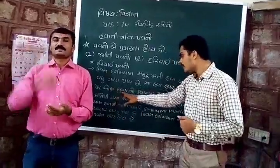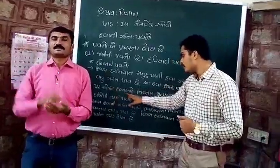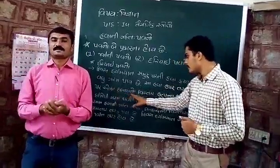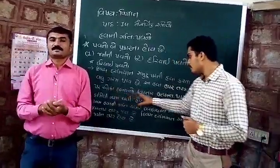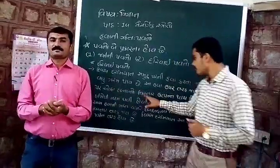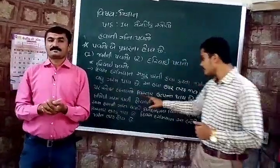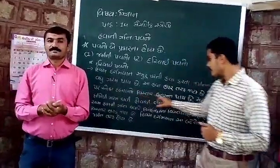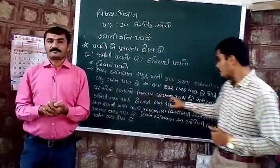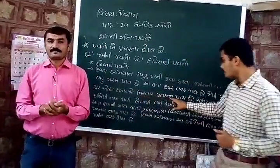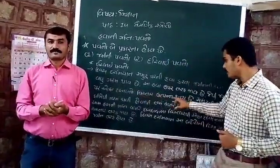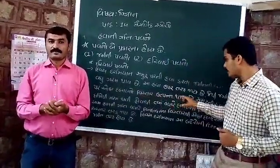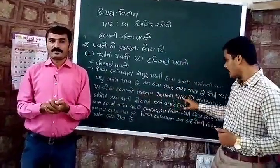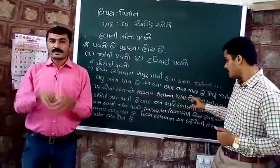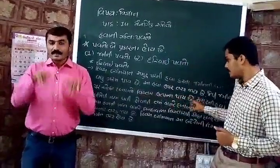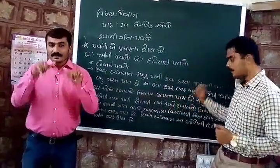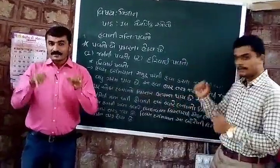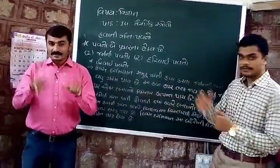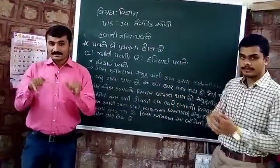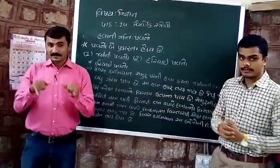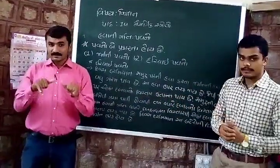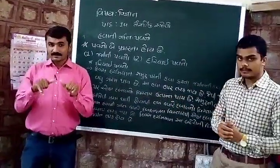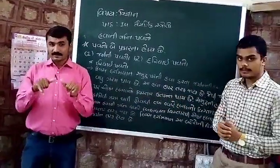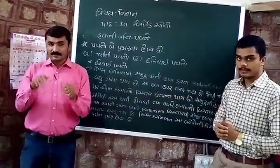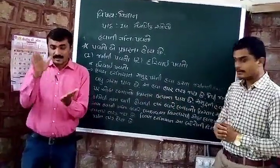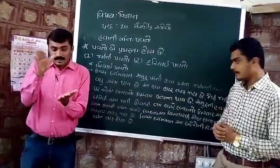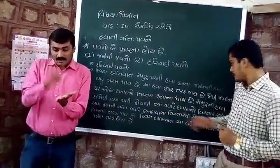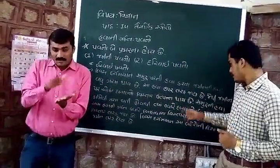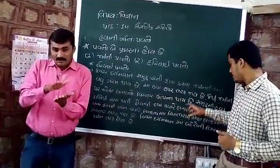ઓછા દબાણનો વિસ્તાર ઉત્પન્ન થાય છે.